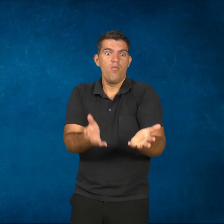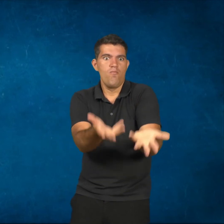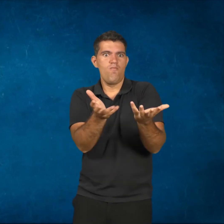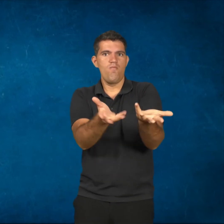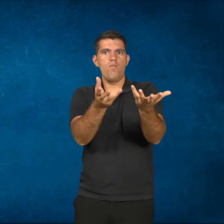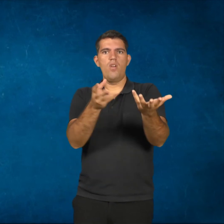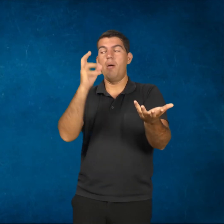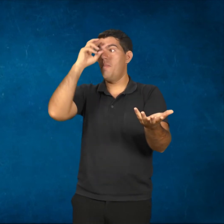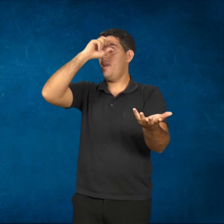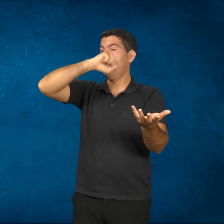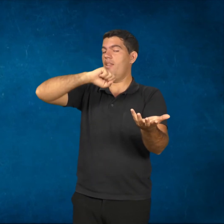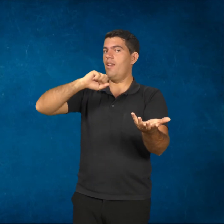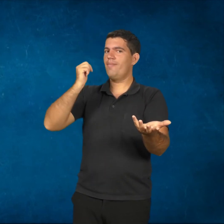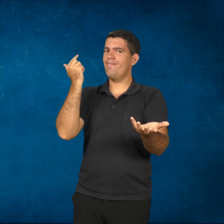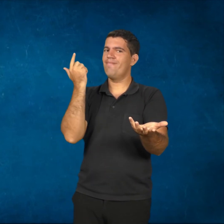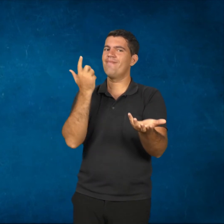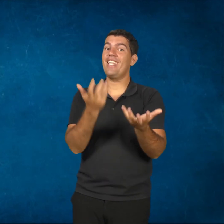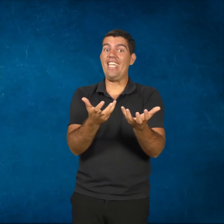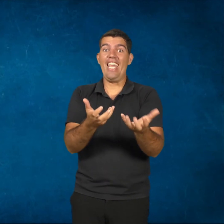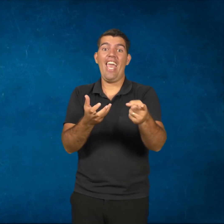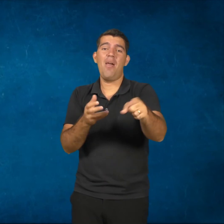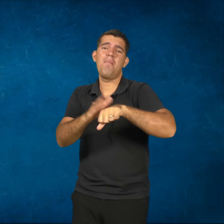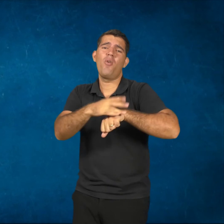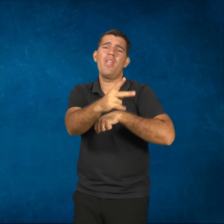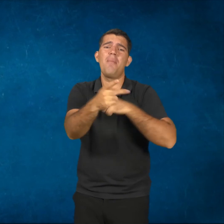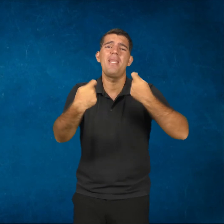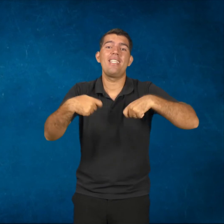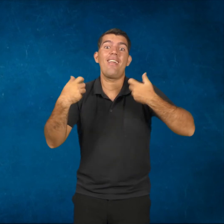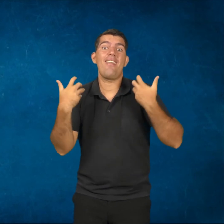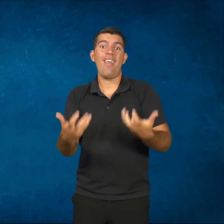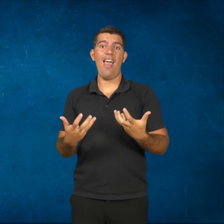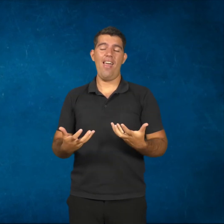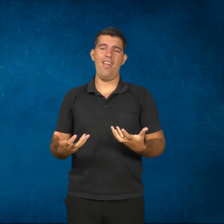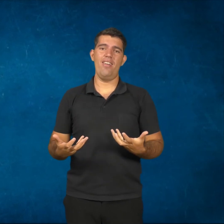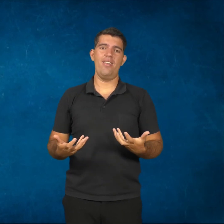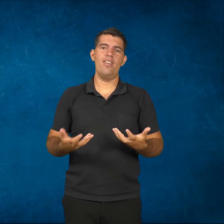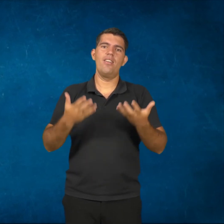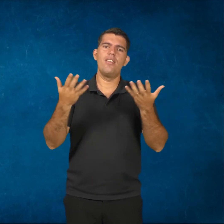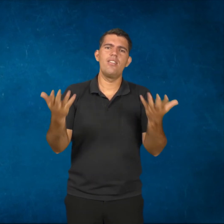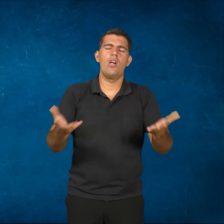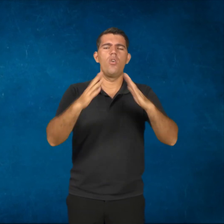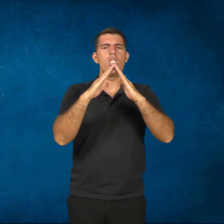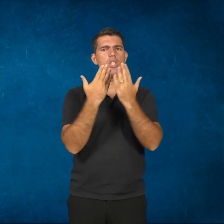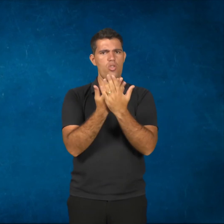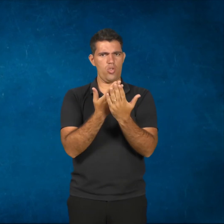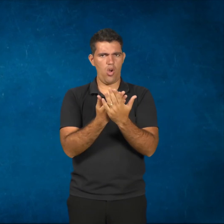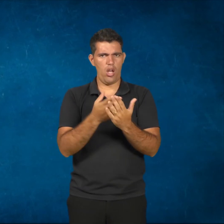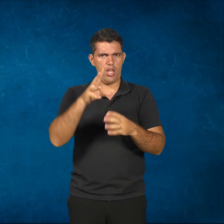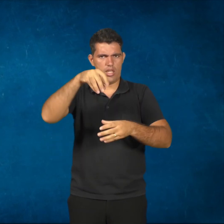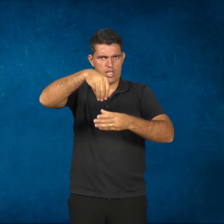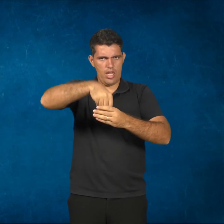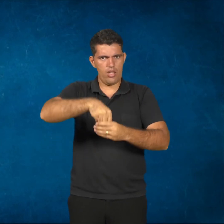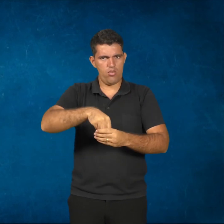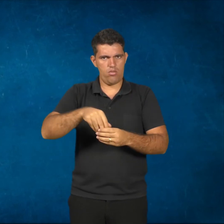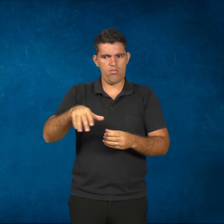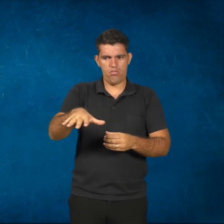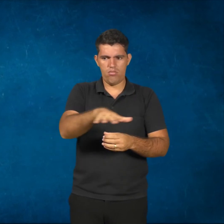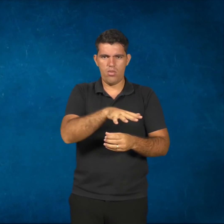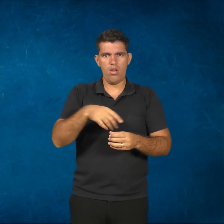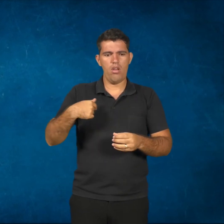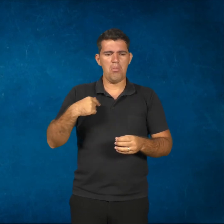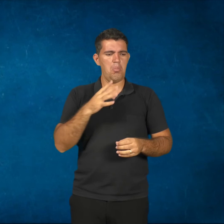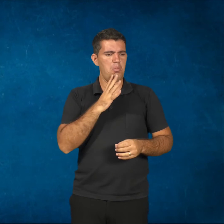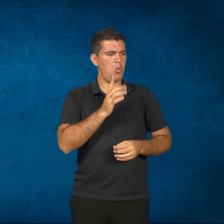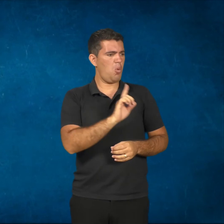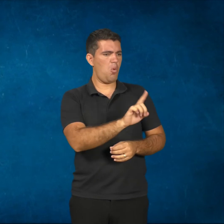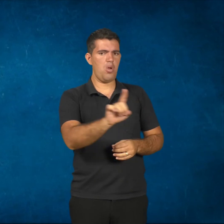aprender. Então você precisa querer educá-lo. Na escola, se você não sabe como funciona